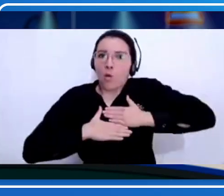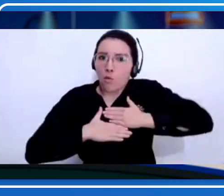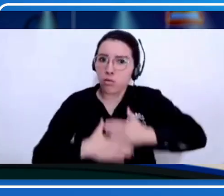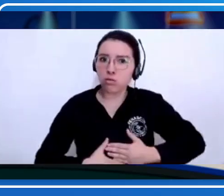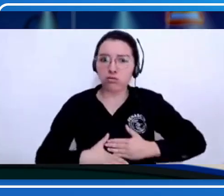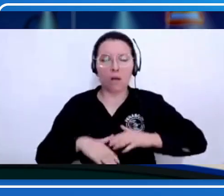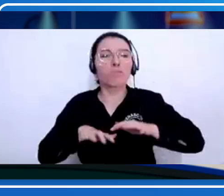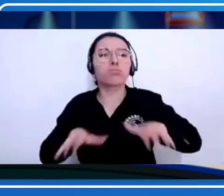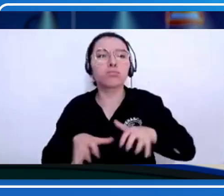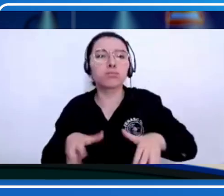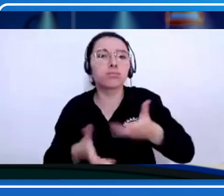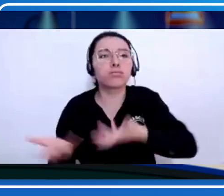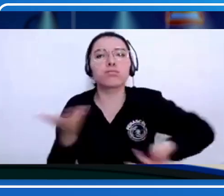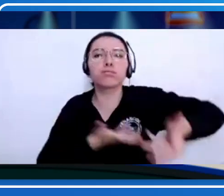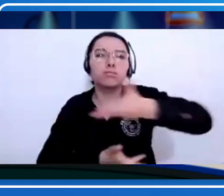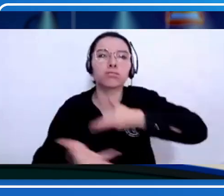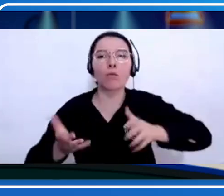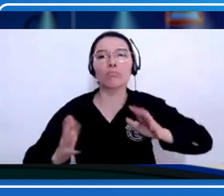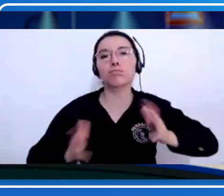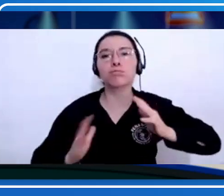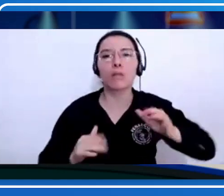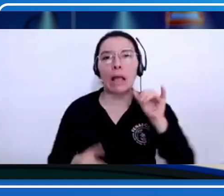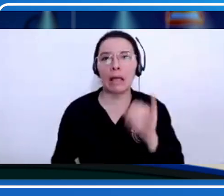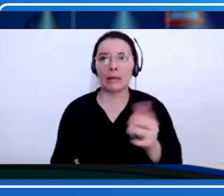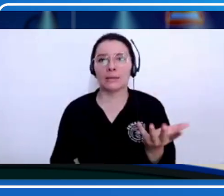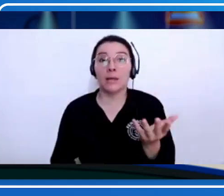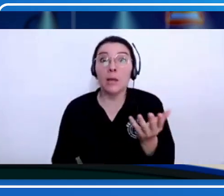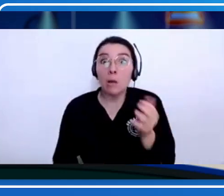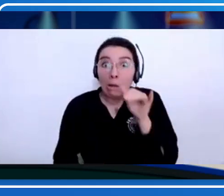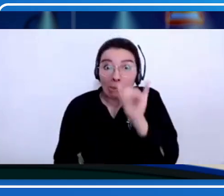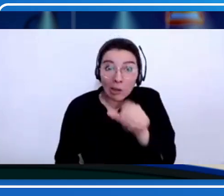de esos espacios. Por esa razón es que